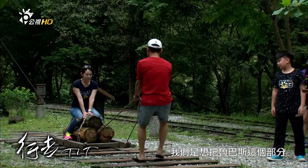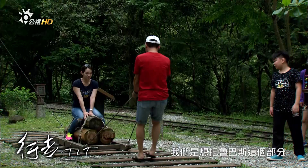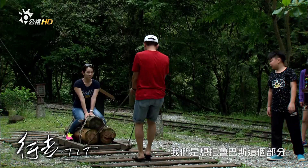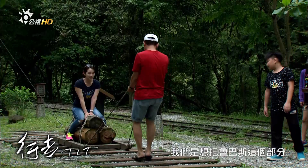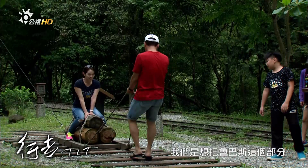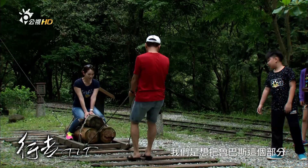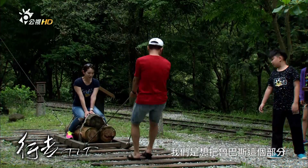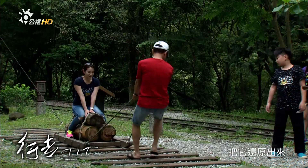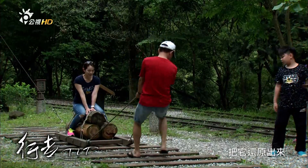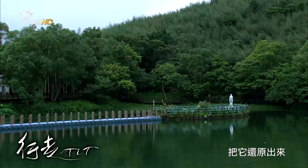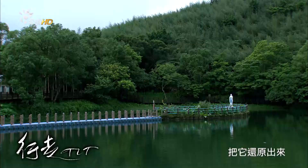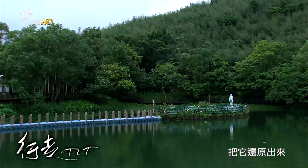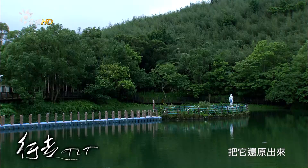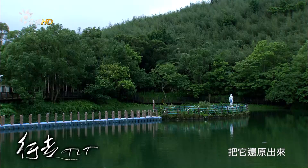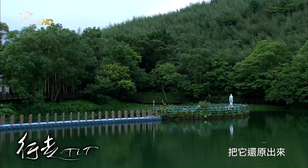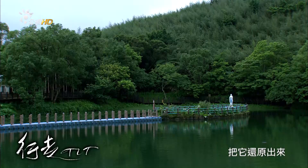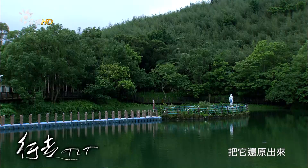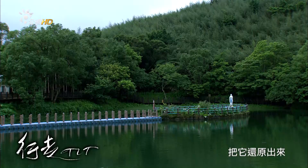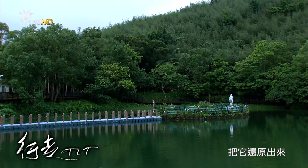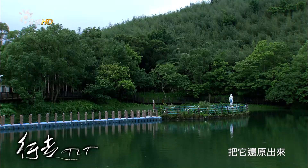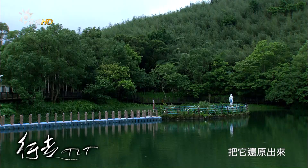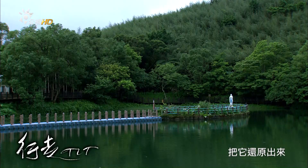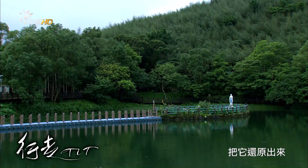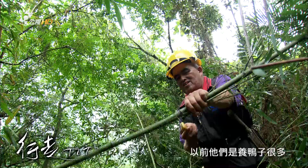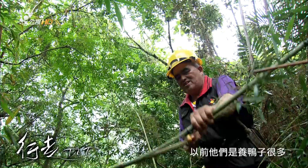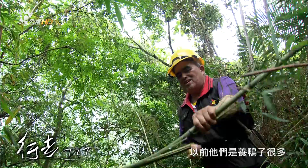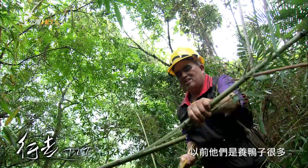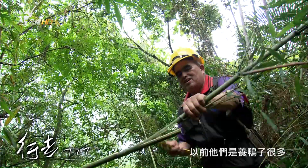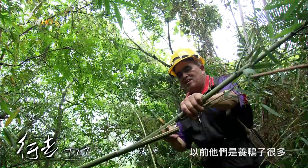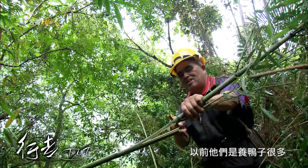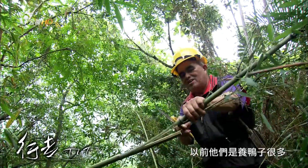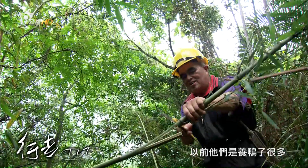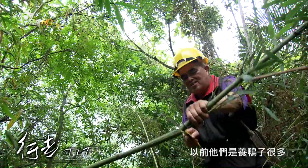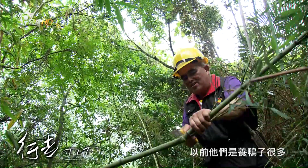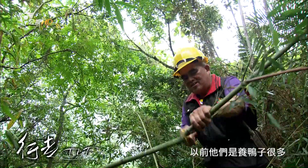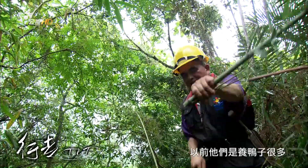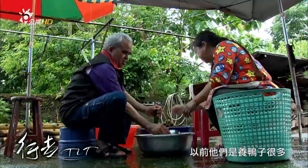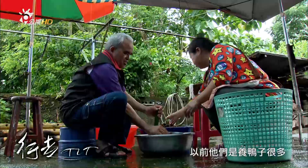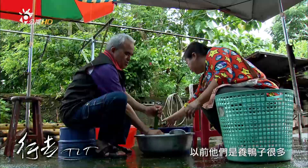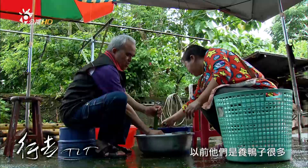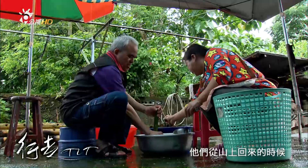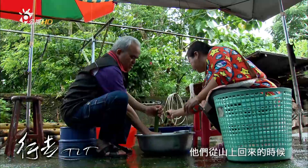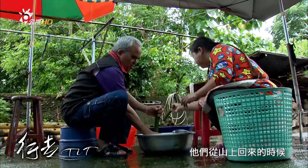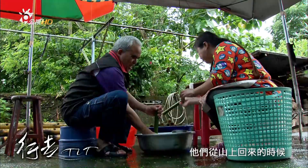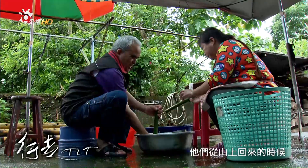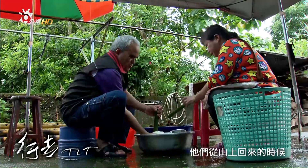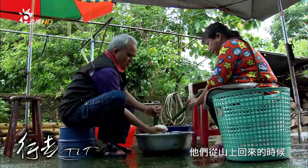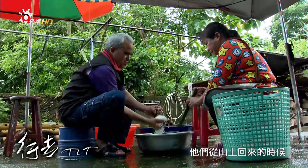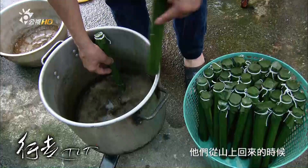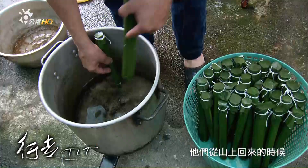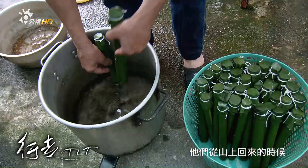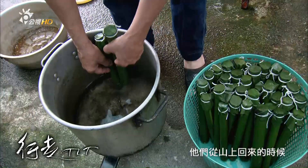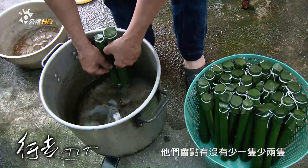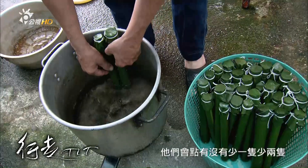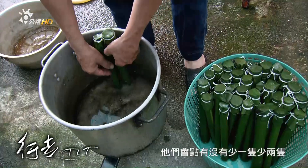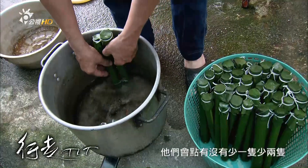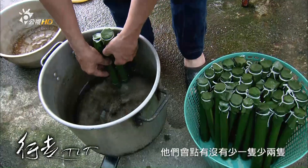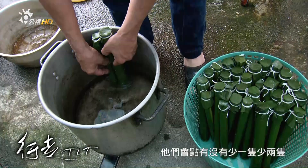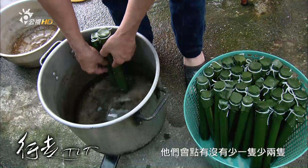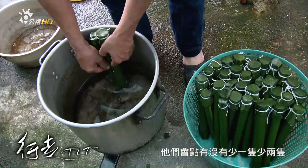个部分把它还原出来。以前他们是养鸭子很多，他们从山上回来的时候他们会点有